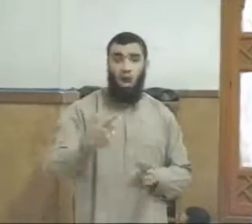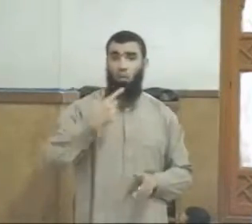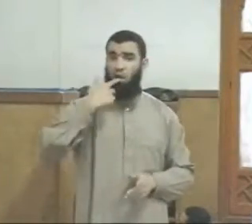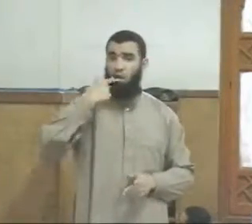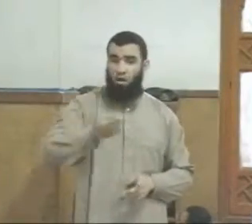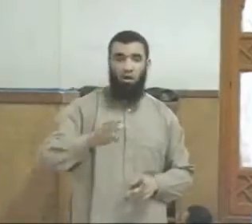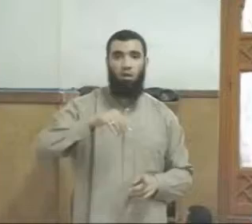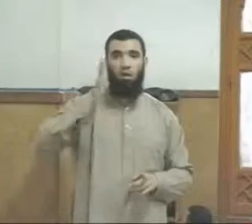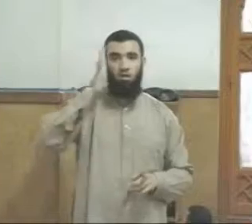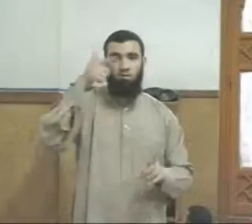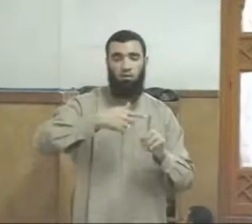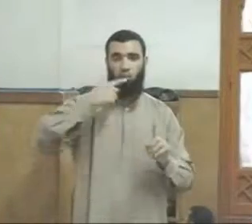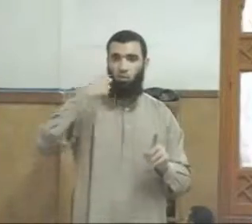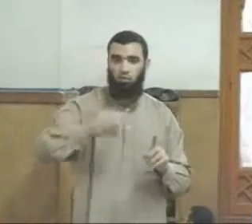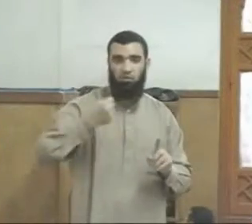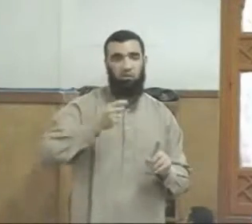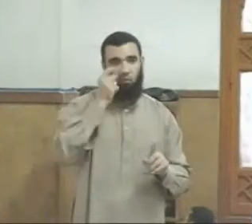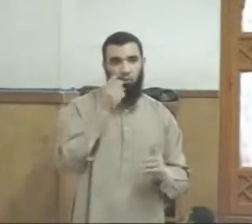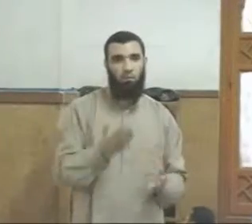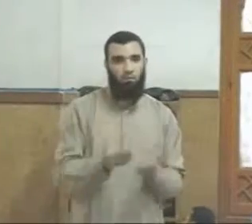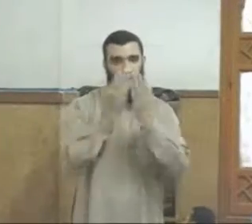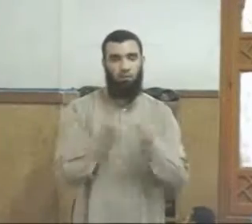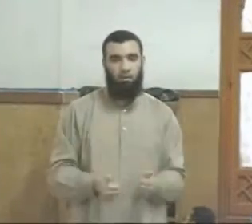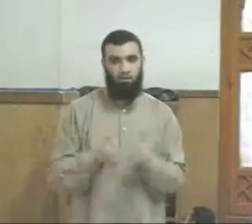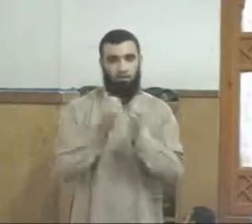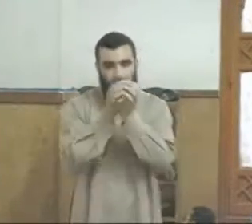قال عليه الصلاه وازكى السلام.